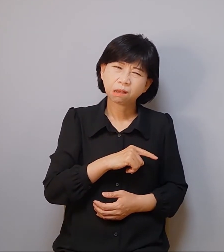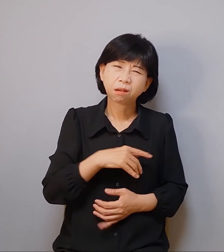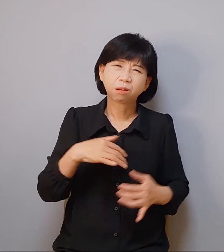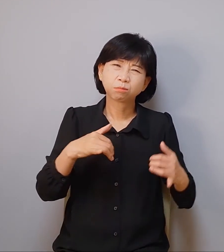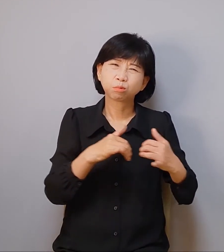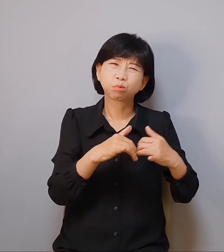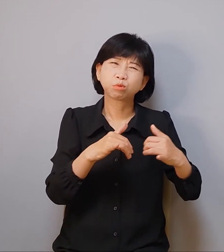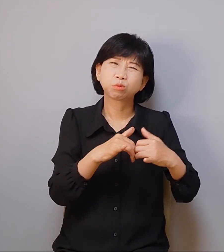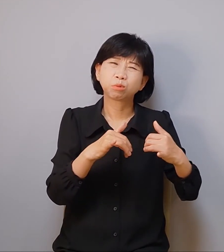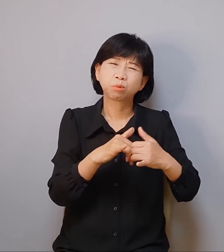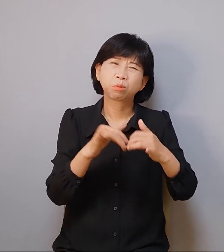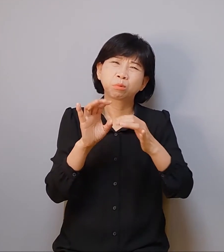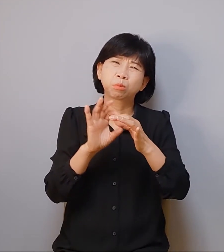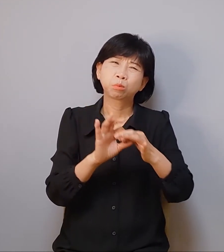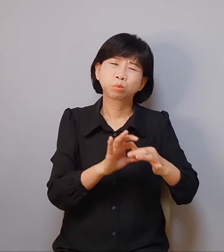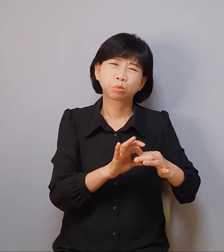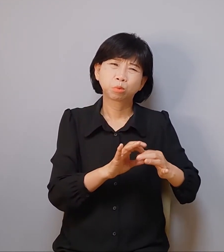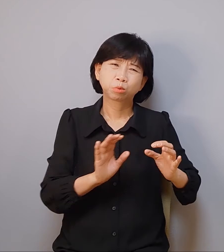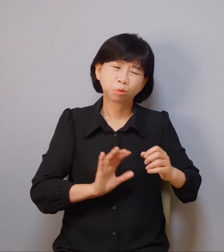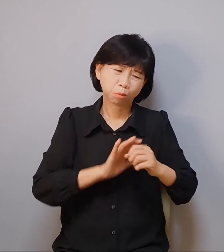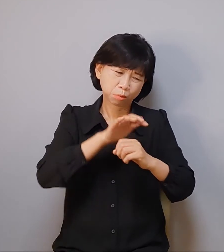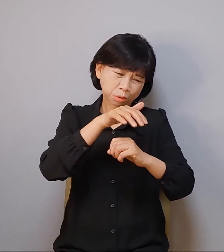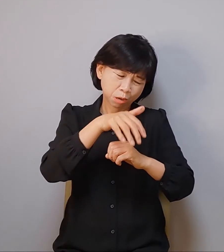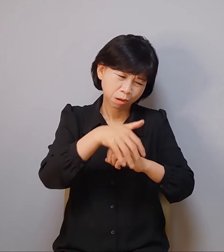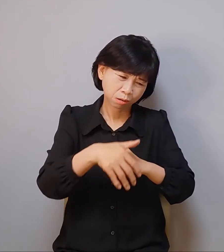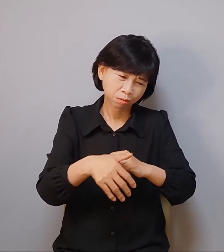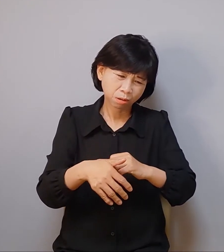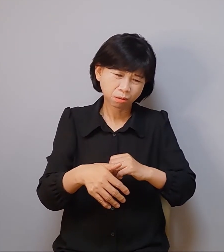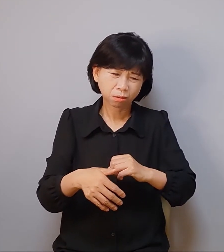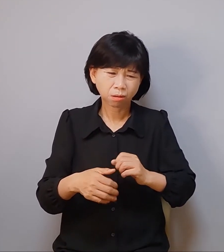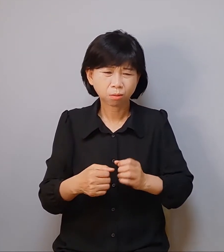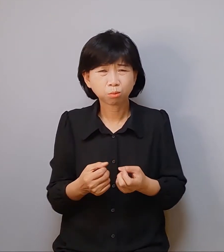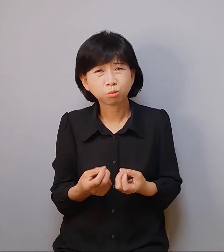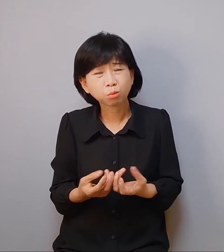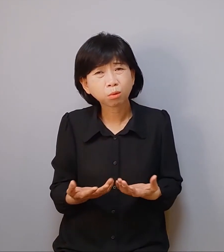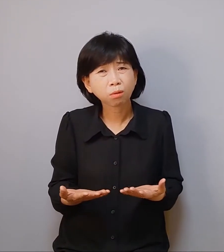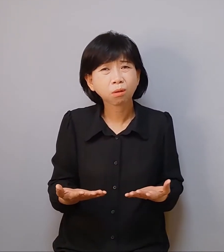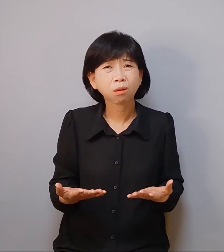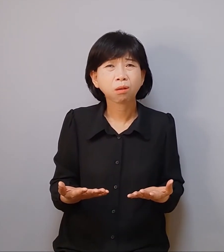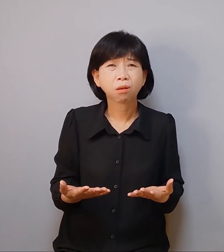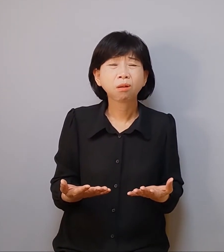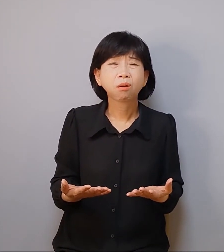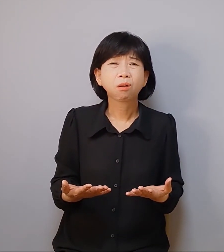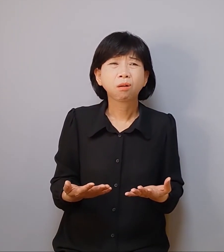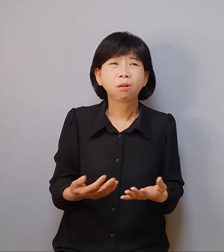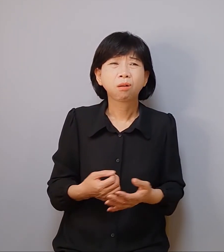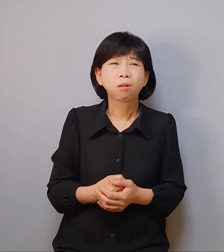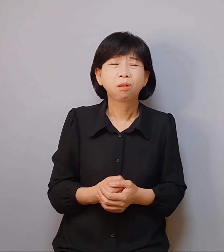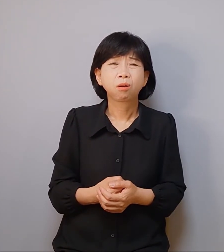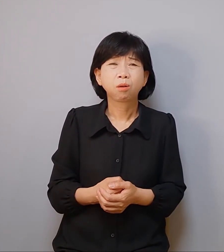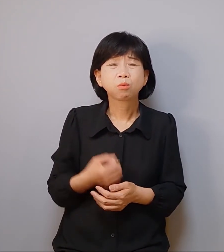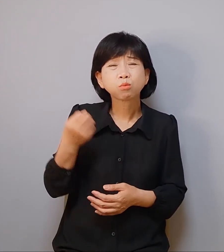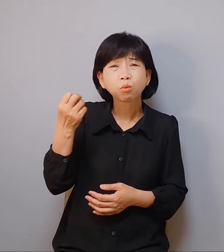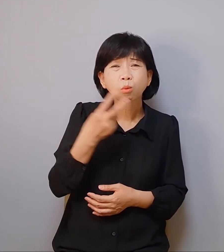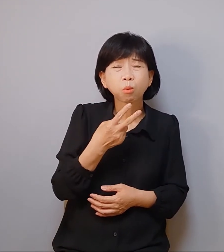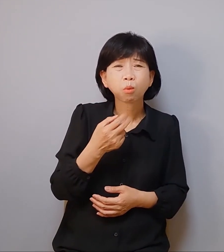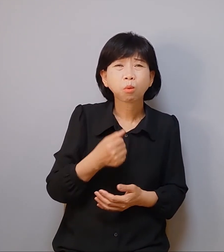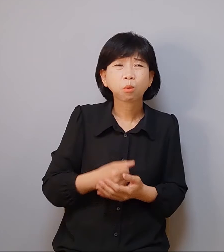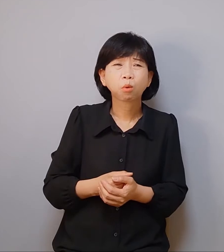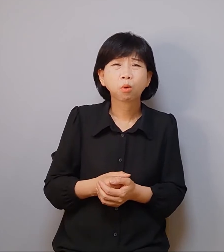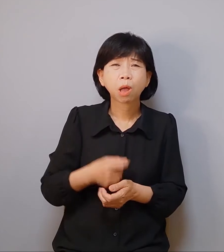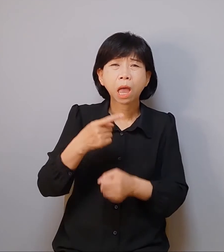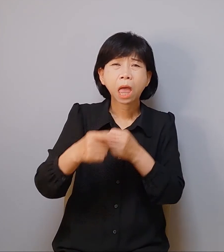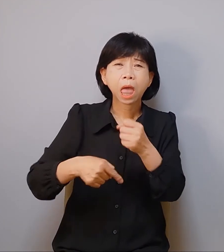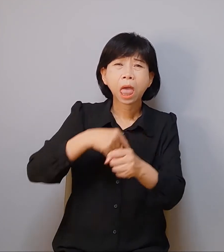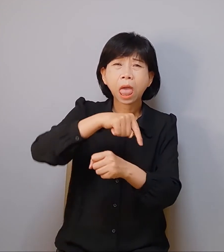네, 어떻게 핵을 사용하겠다 쓸데없는 소리나 하고 이런 이 정신없는 일들이 막 일어나는데, 여러분, 어떤 한